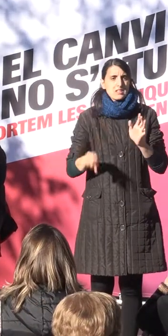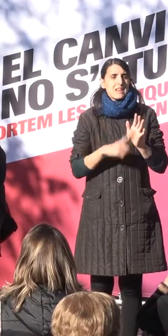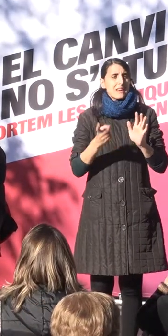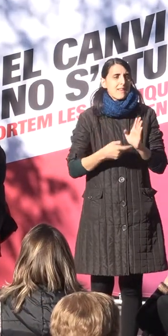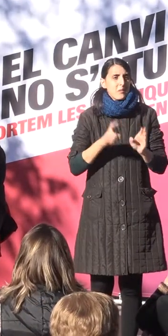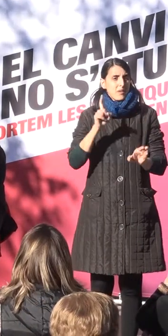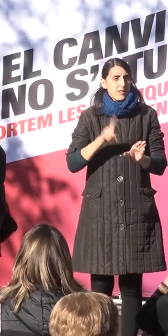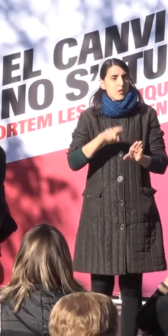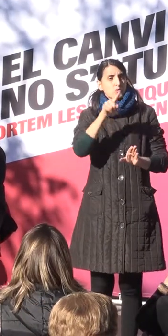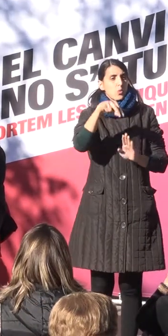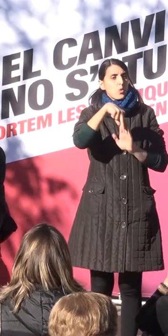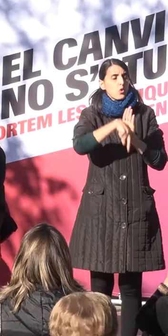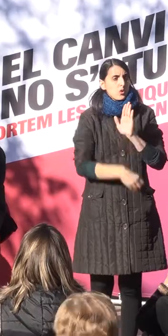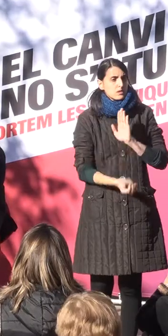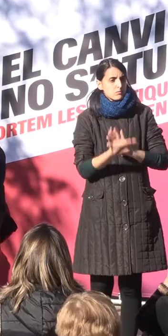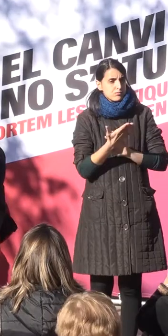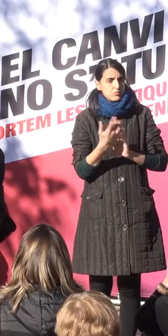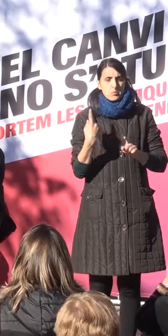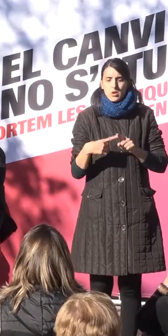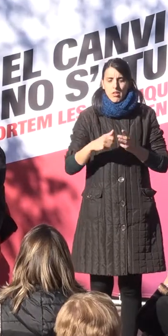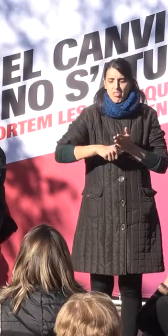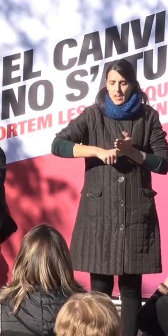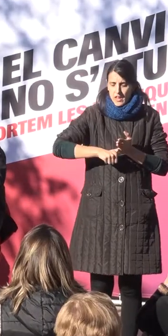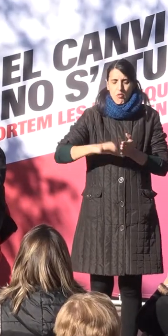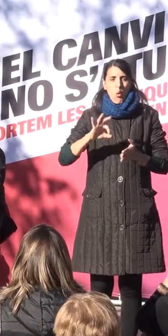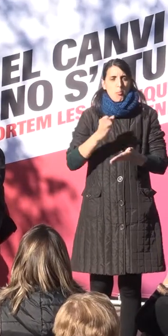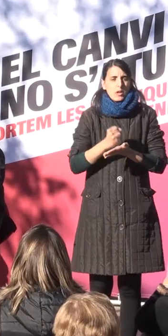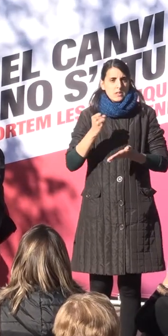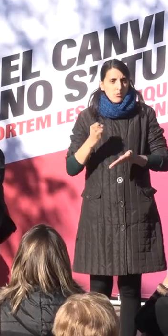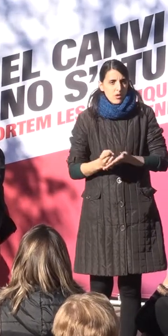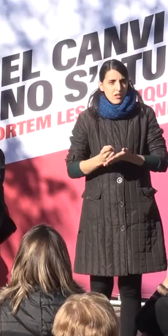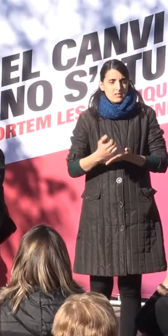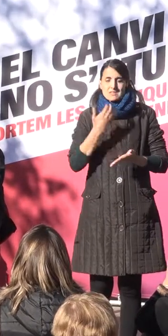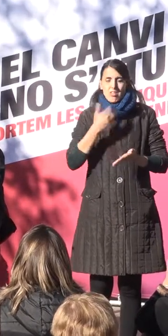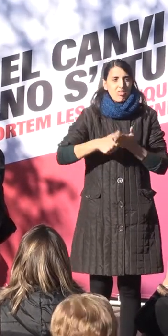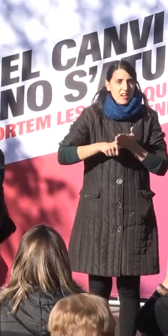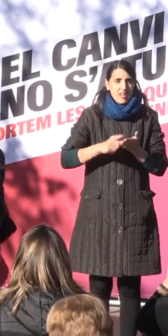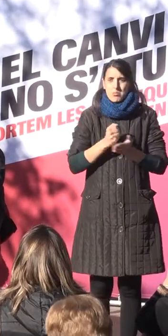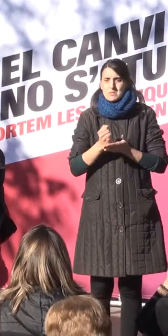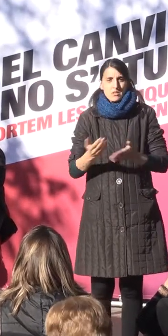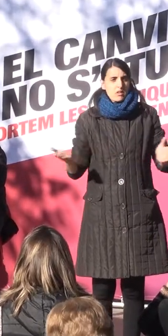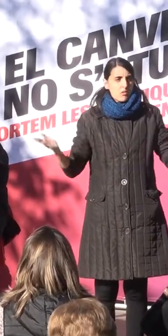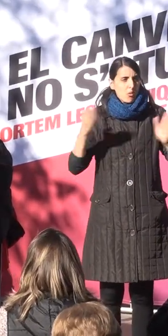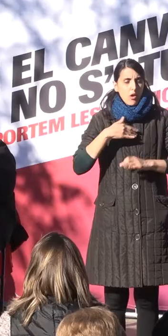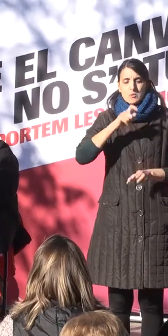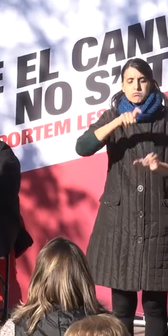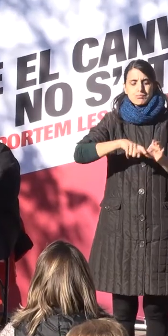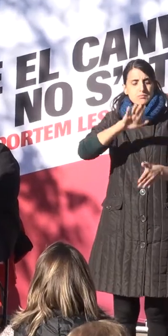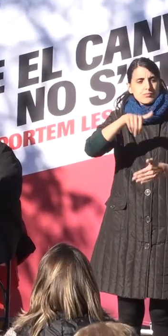normas porque tiene que ser el pasaporte o el dni una condición para participar en consultas el referéndum en procesos participativos